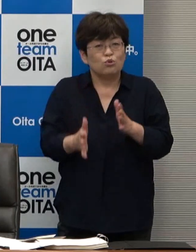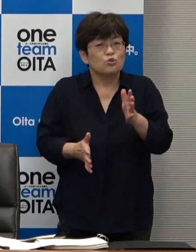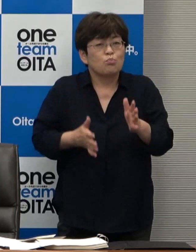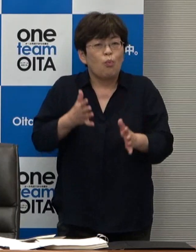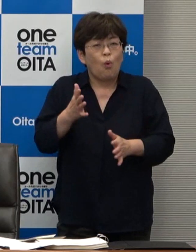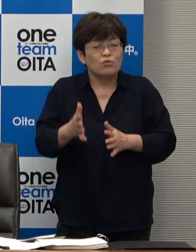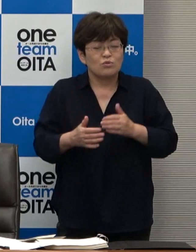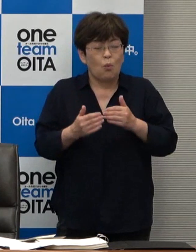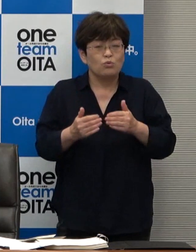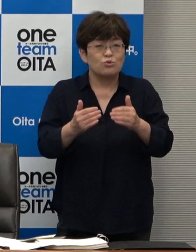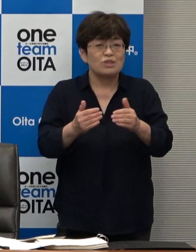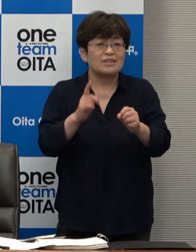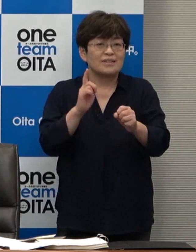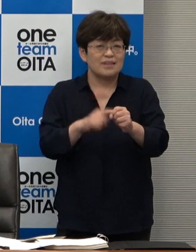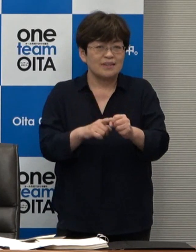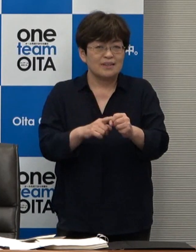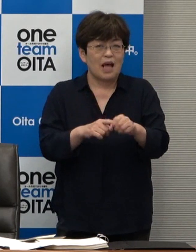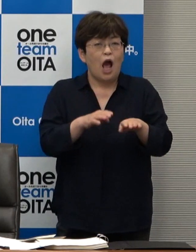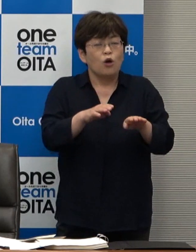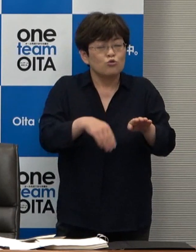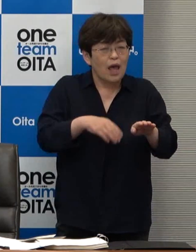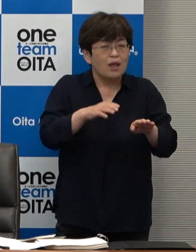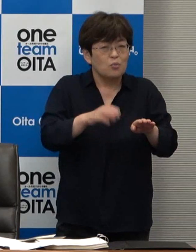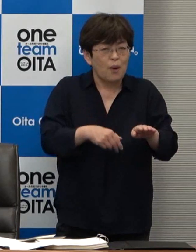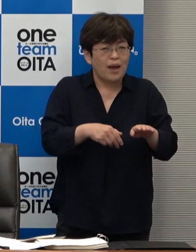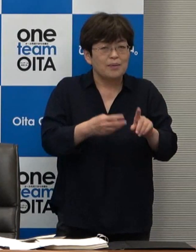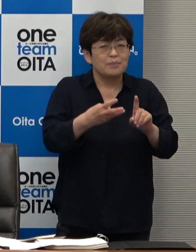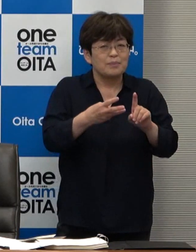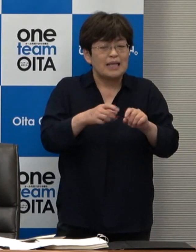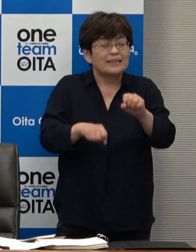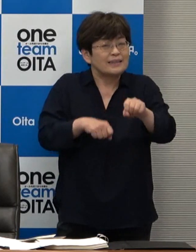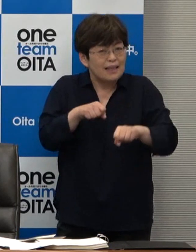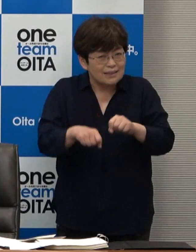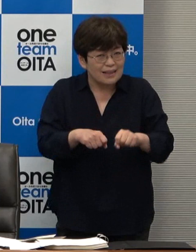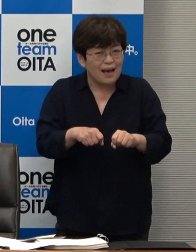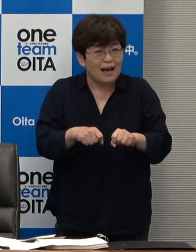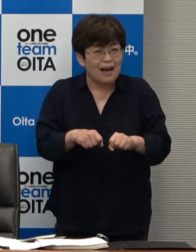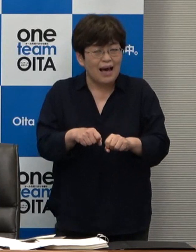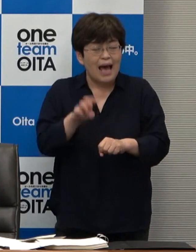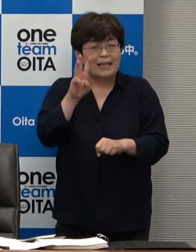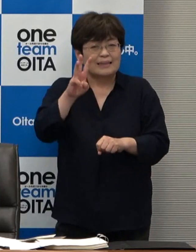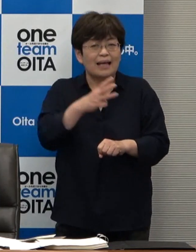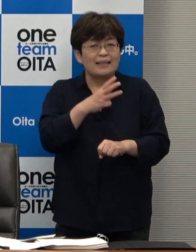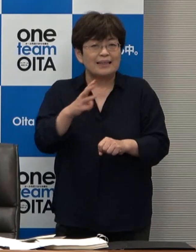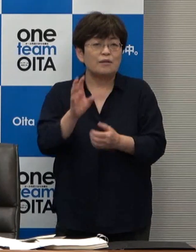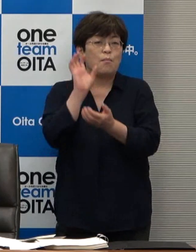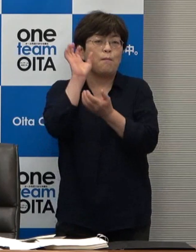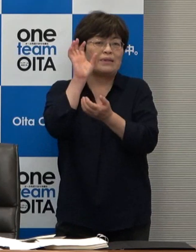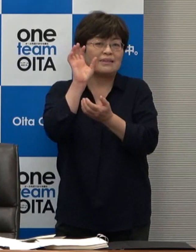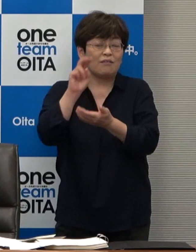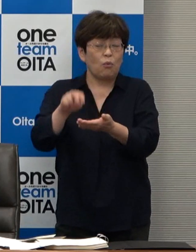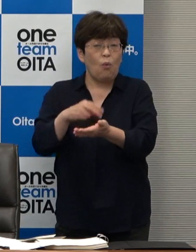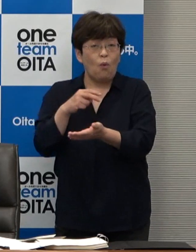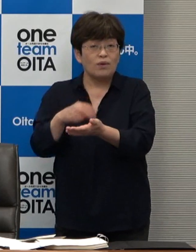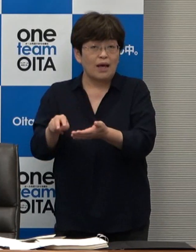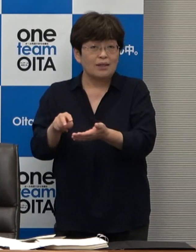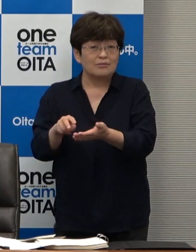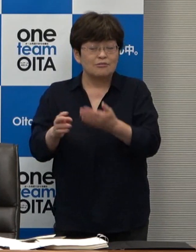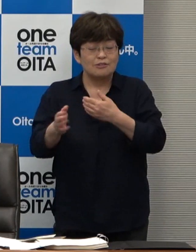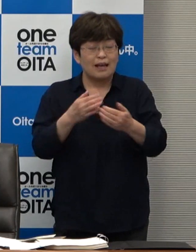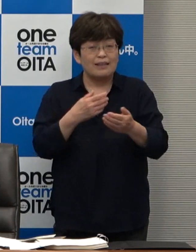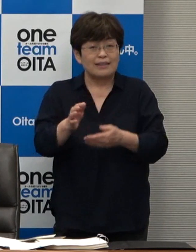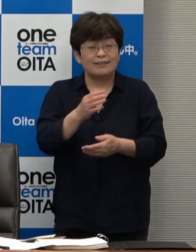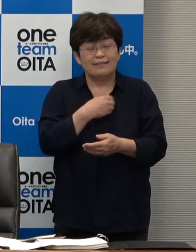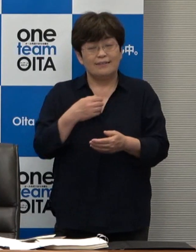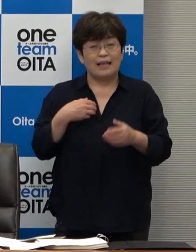を推進するため、スケートボード、BMX、3X3、ダンスなどの体験ができるアーバン